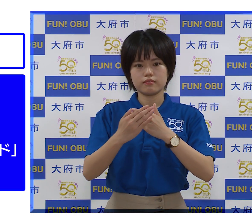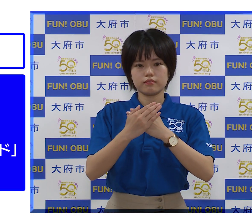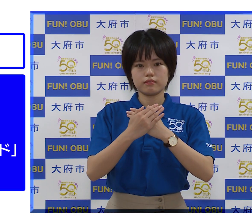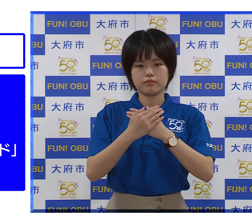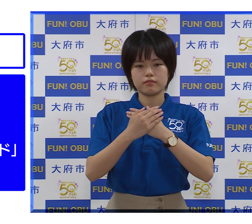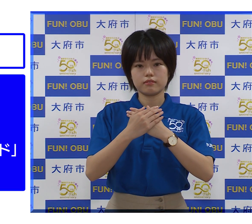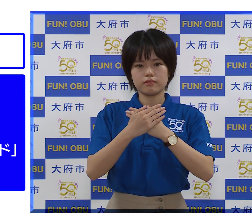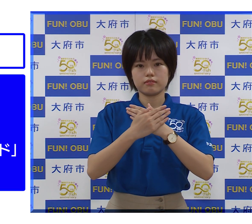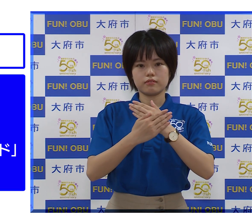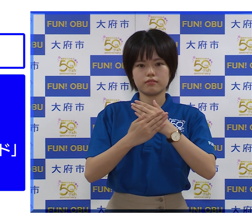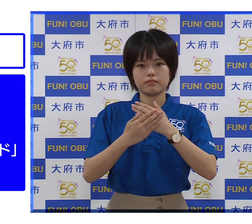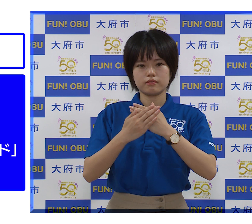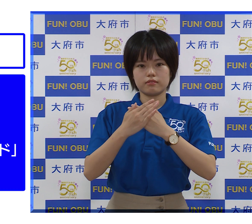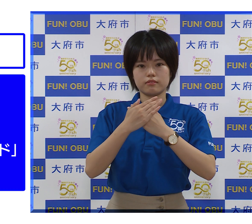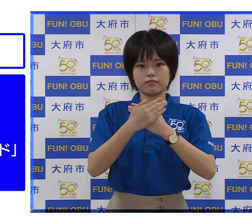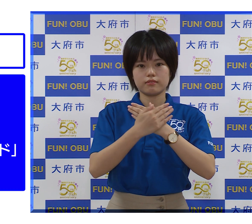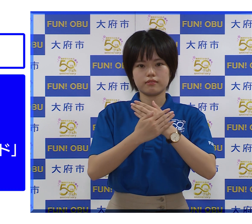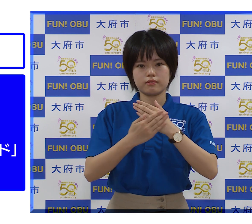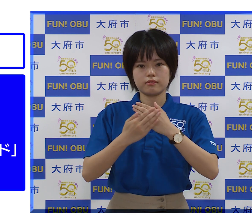ます